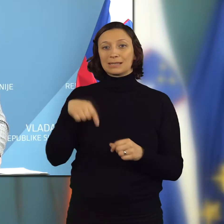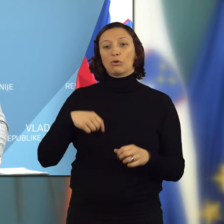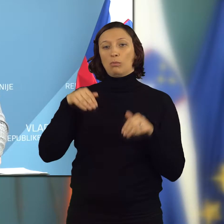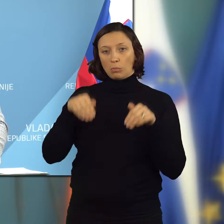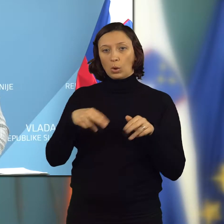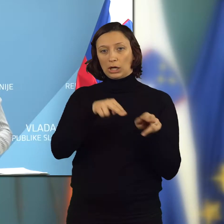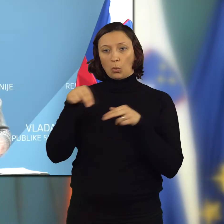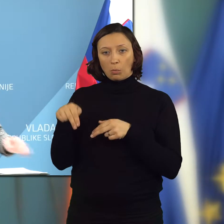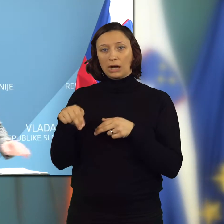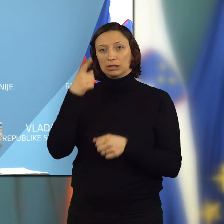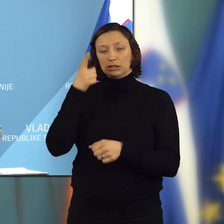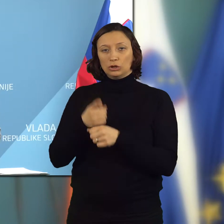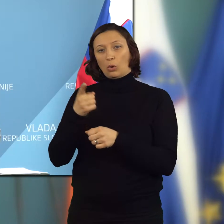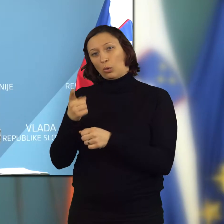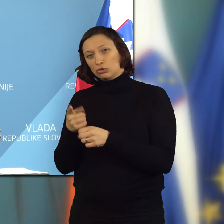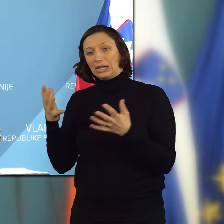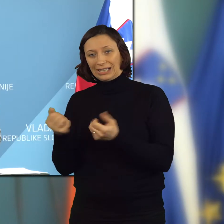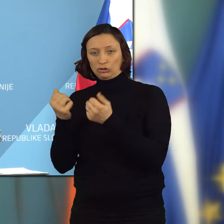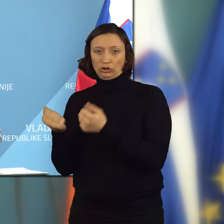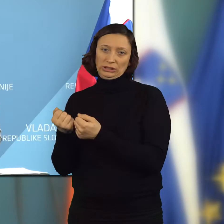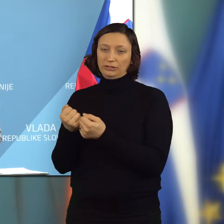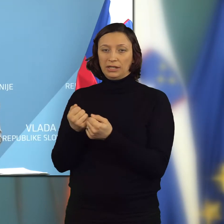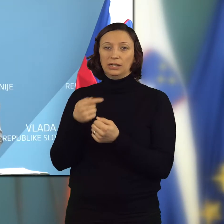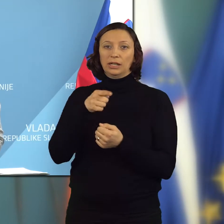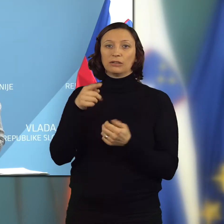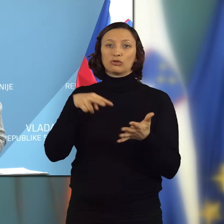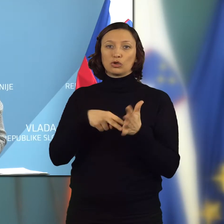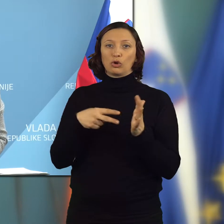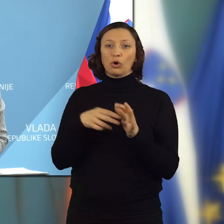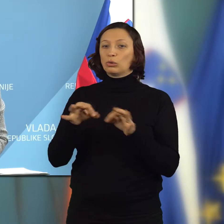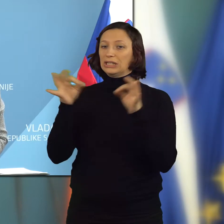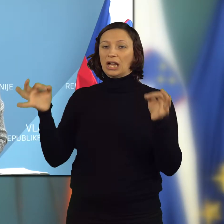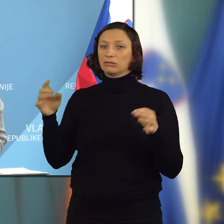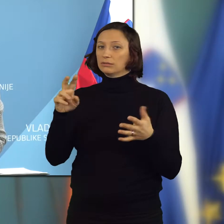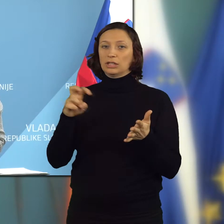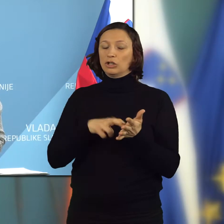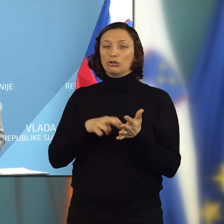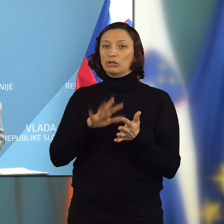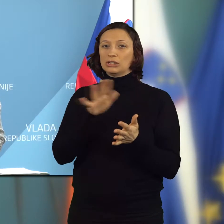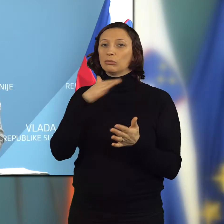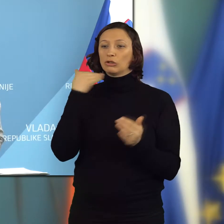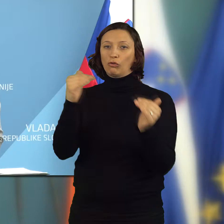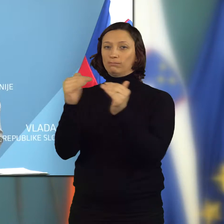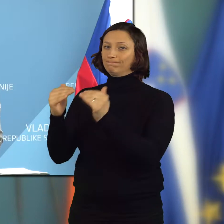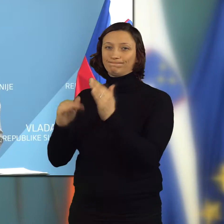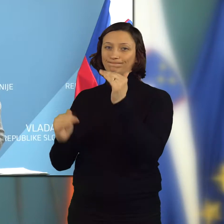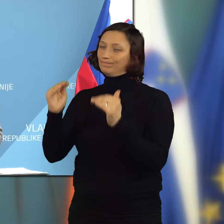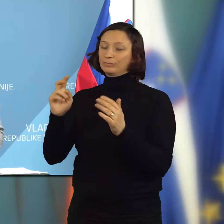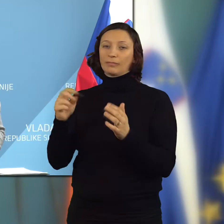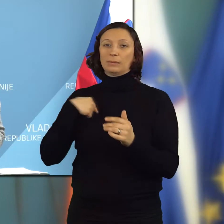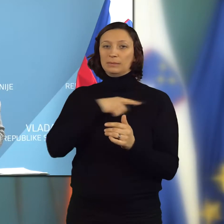smo morali umakniti določene rešitve, ki v strokovni javnosti niso bile dovolj